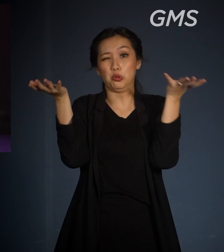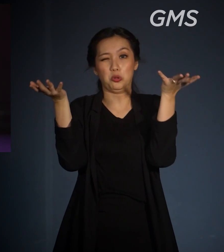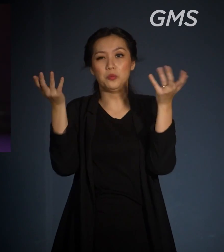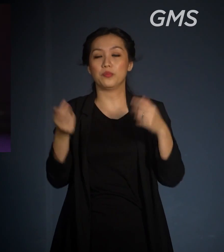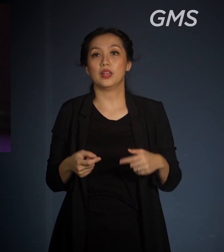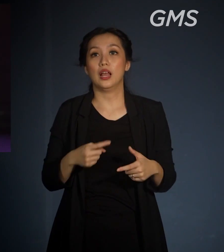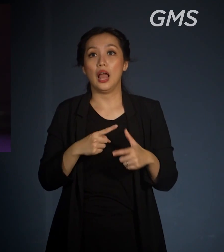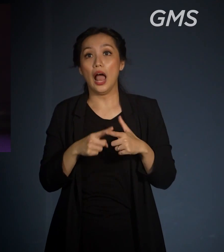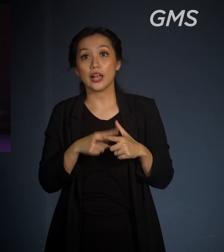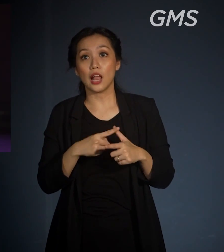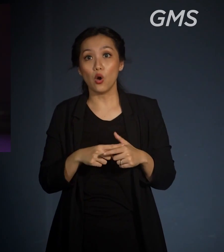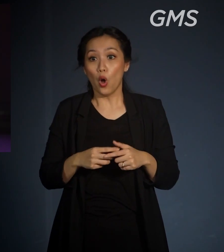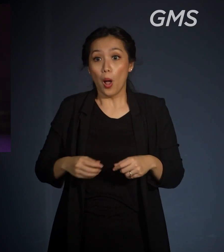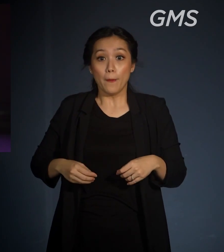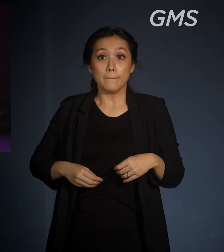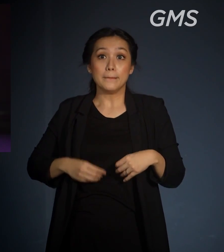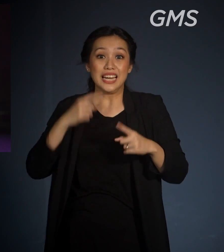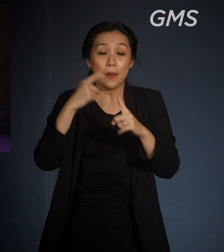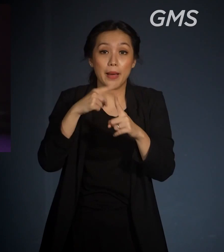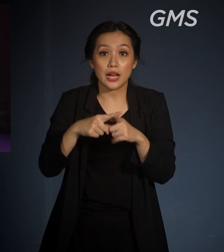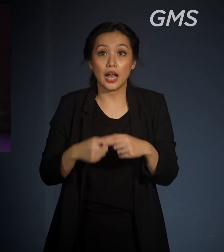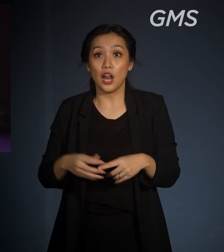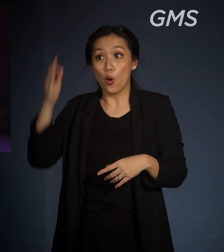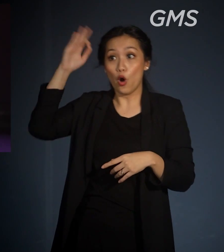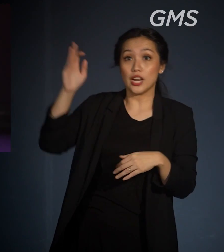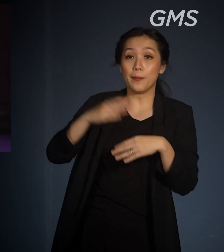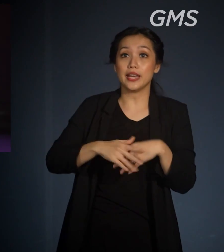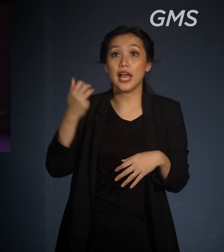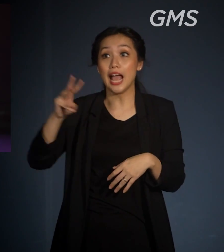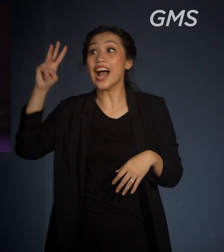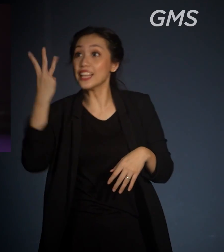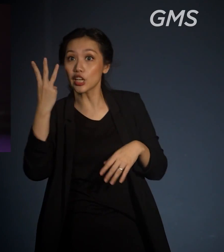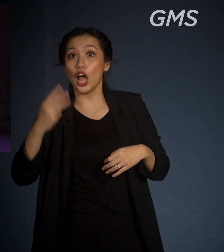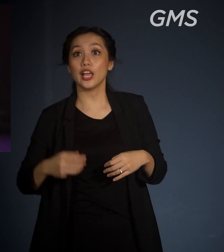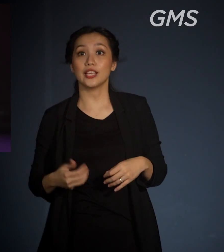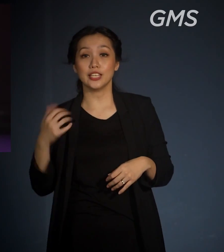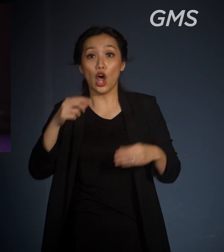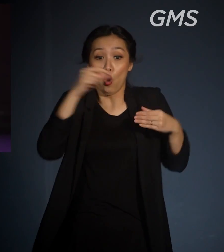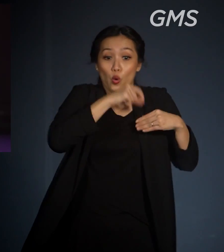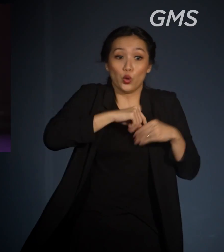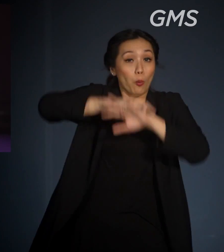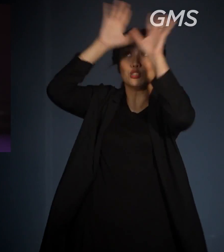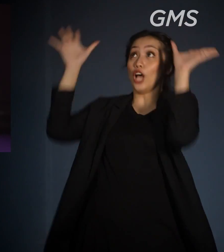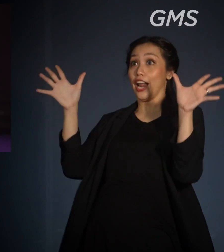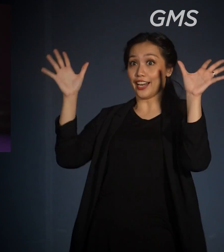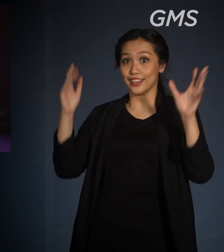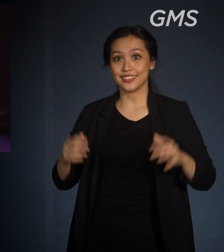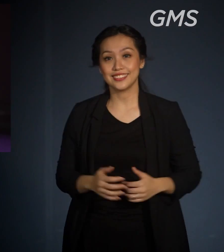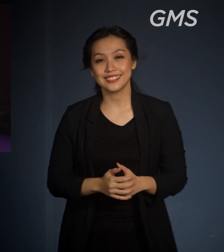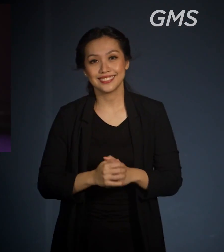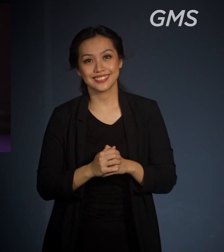Tapi kita malah menambah-nambahkan investasi, menambah-nambahkan modal ke bisnis atau ke toko